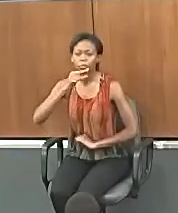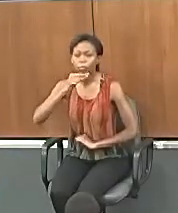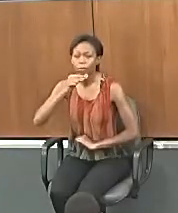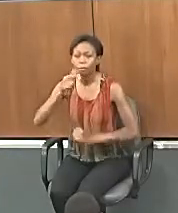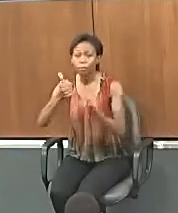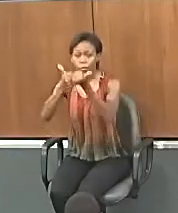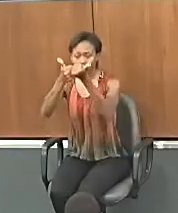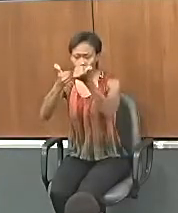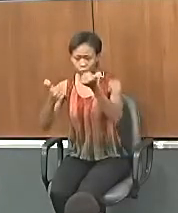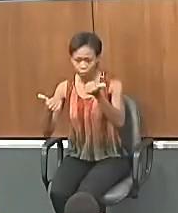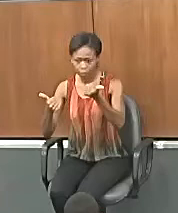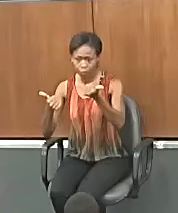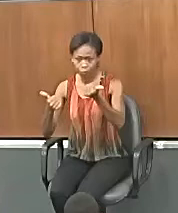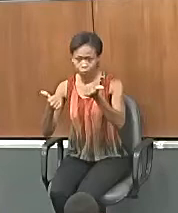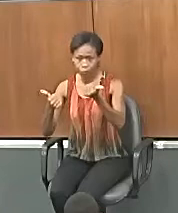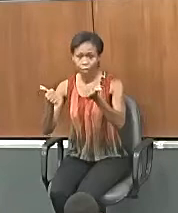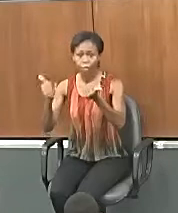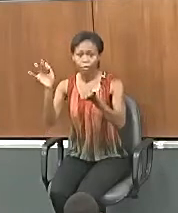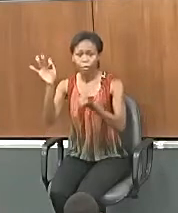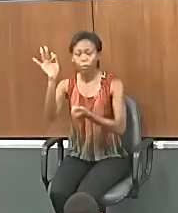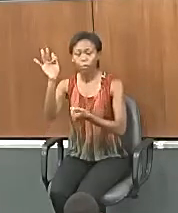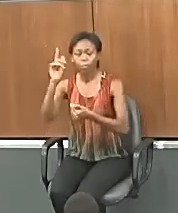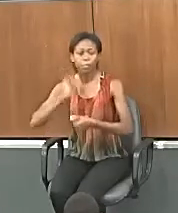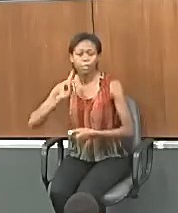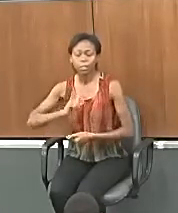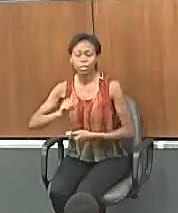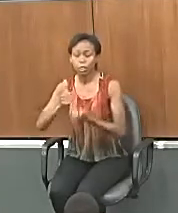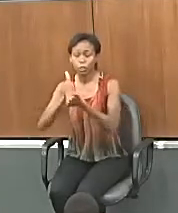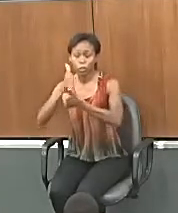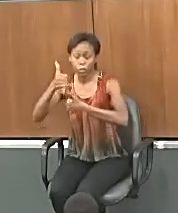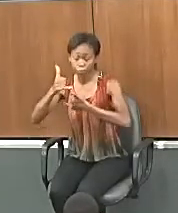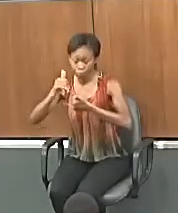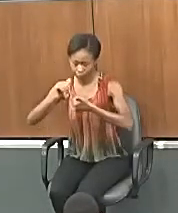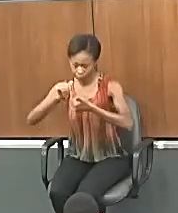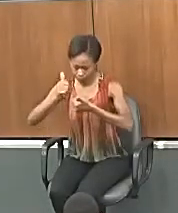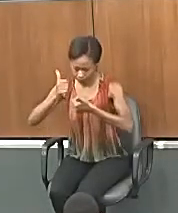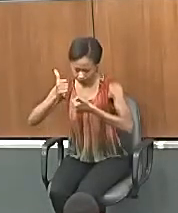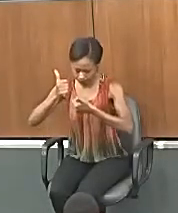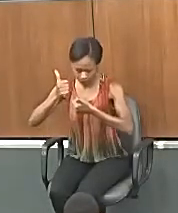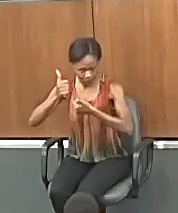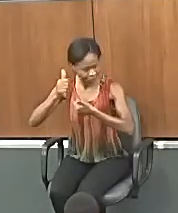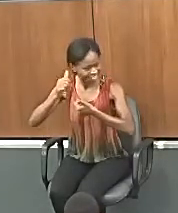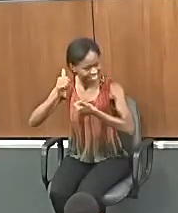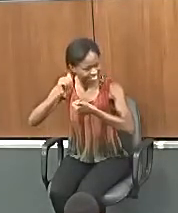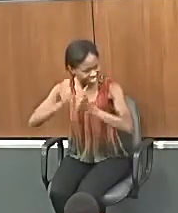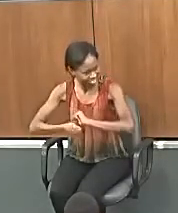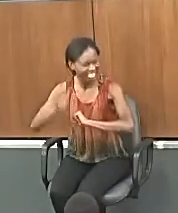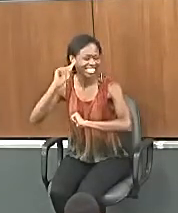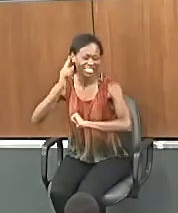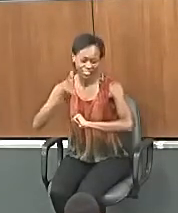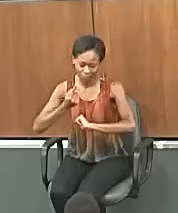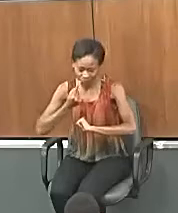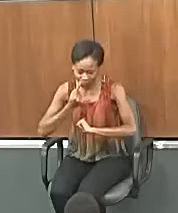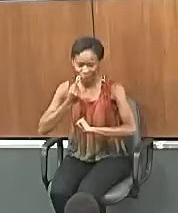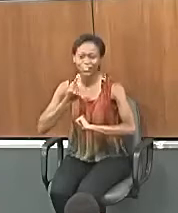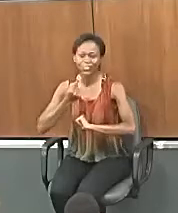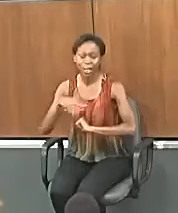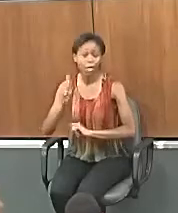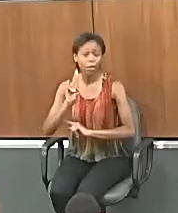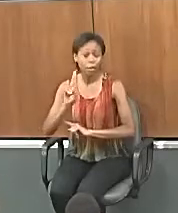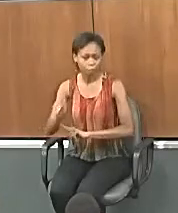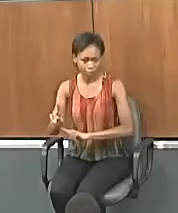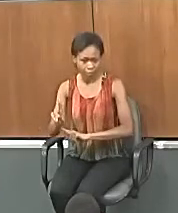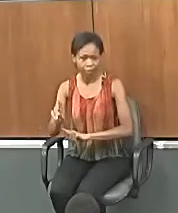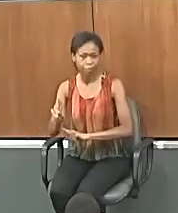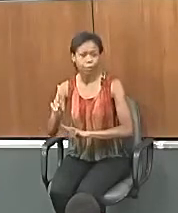mineira desportiva de surdos representando de anos avançamos souza presidente da federação mineira desportivo de